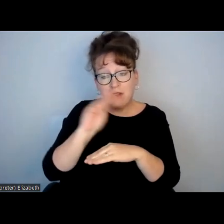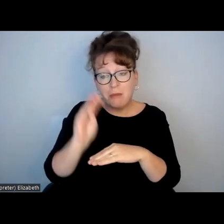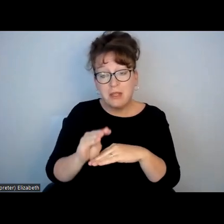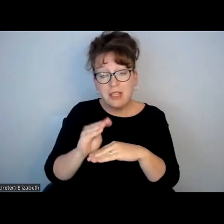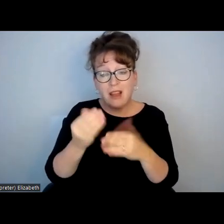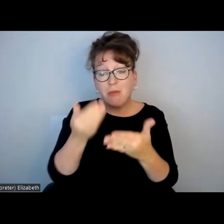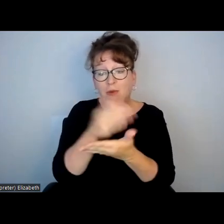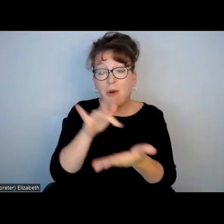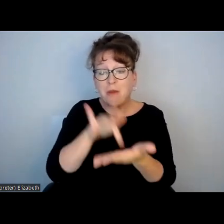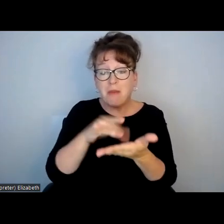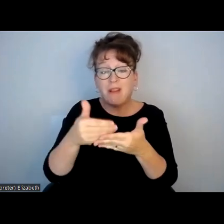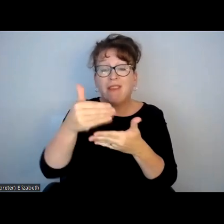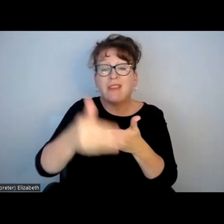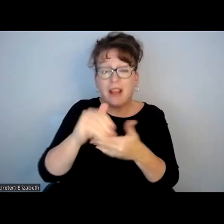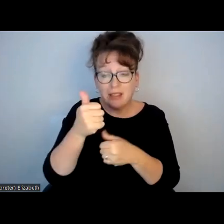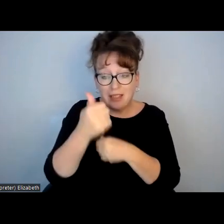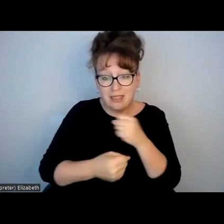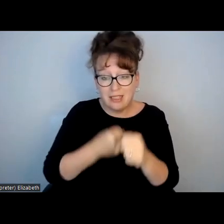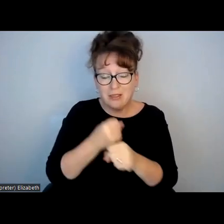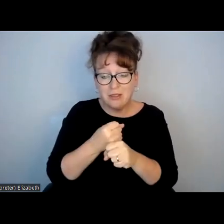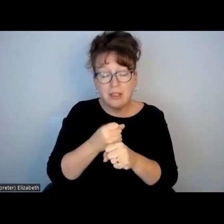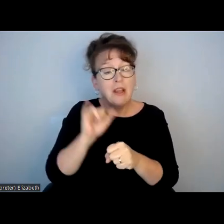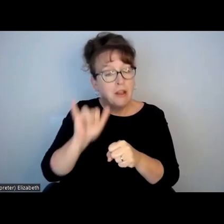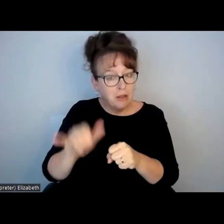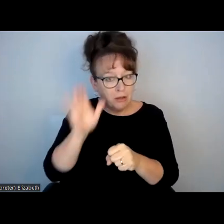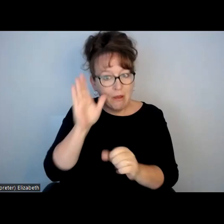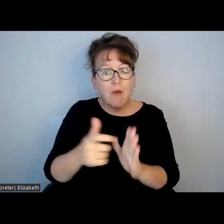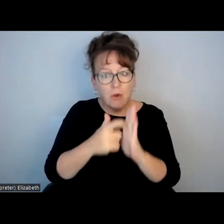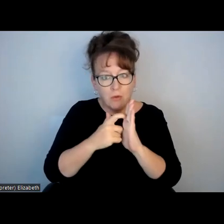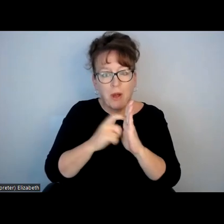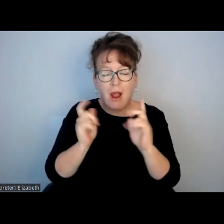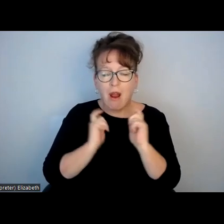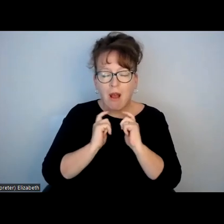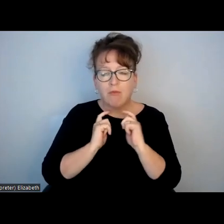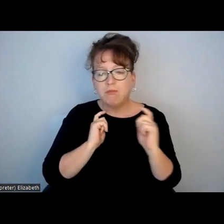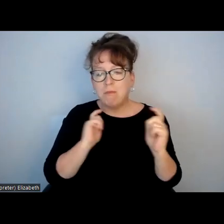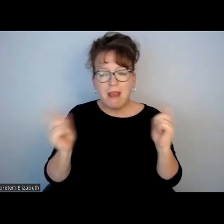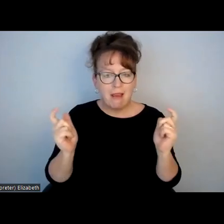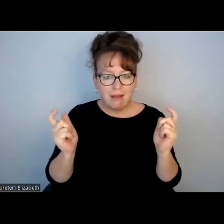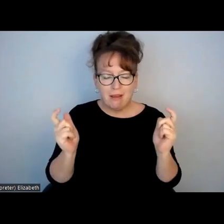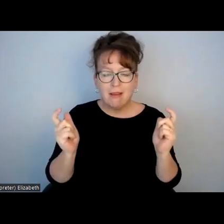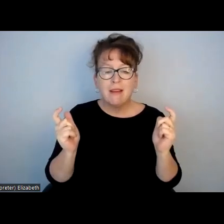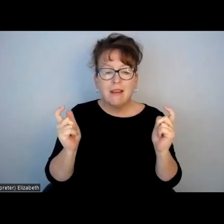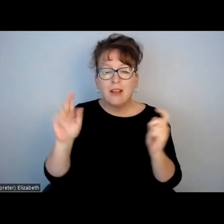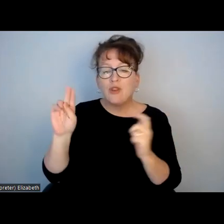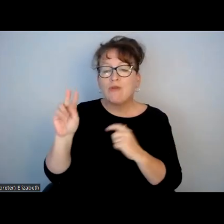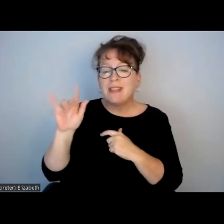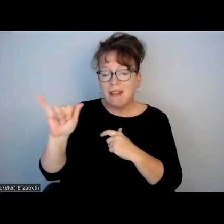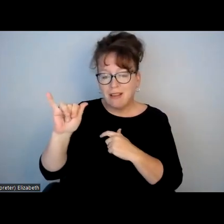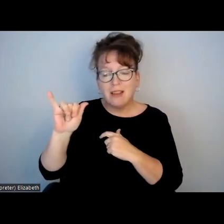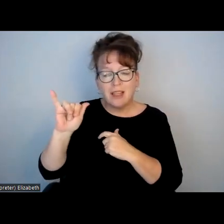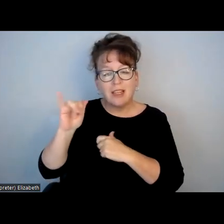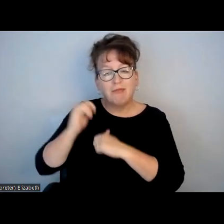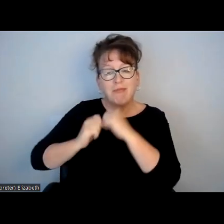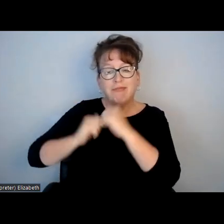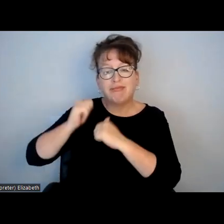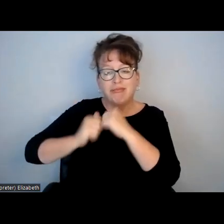eh para la próxima para la mitad de la próxima década Esperamos que el 50% de los vehículos ya estén